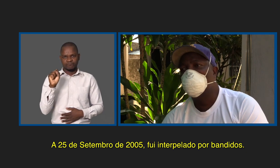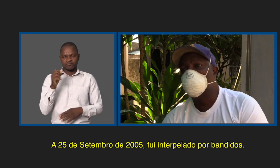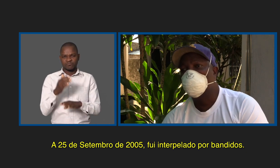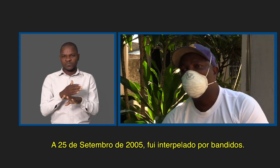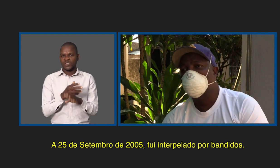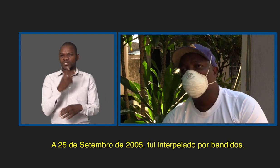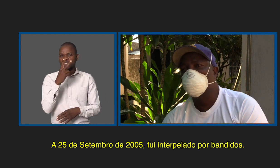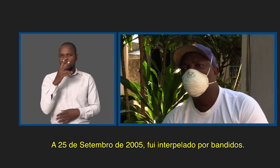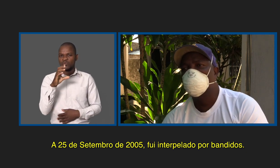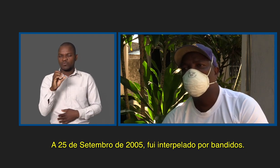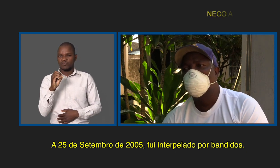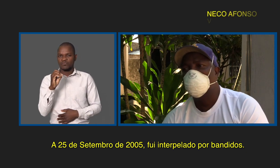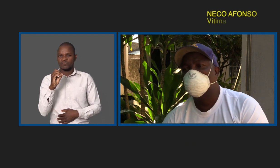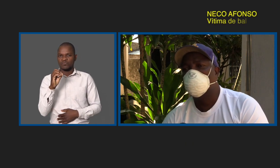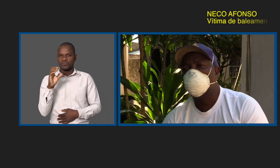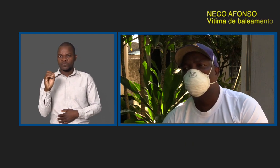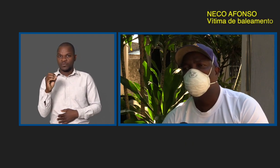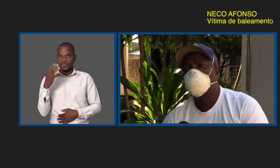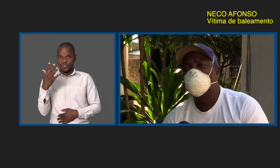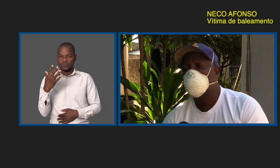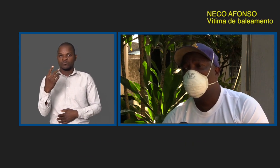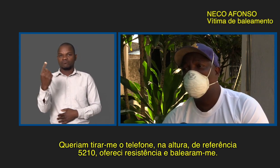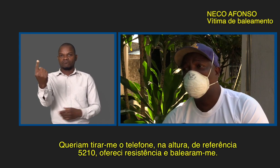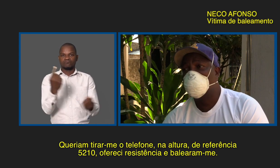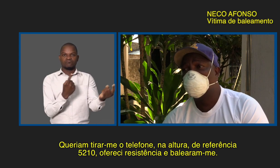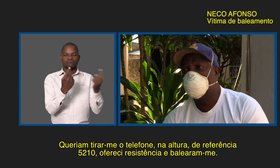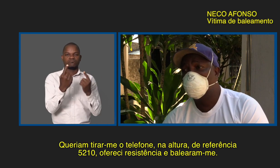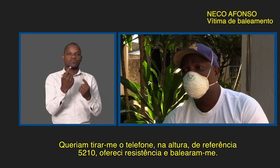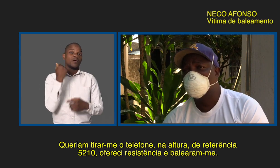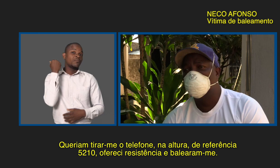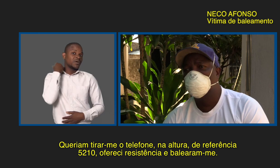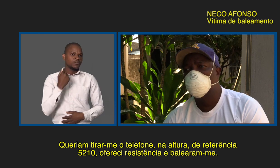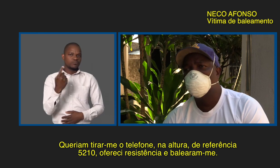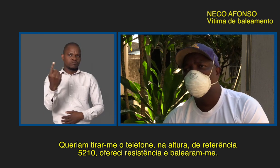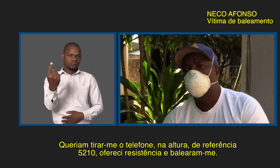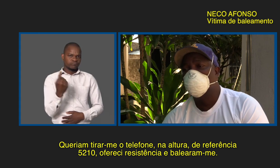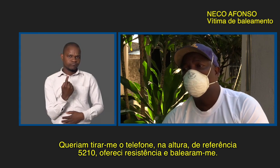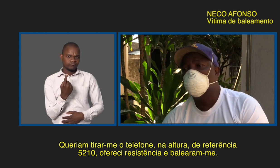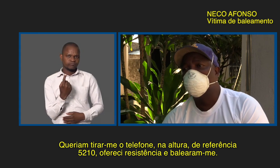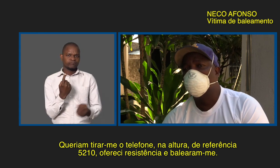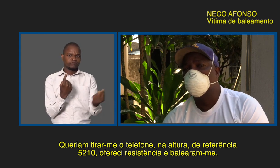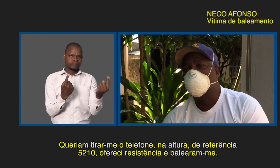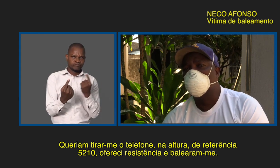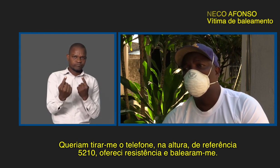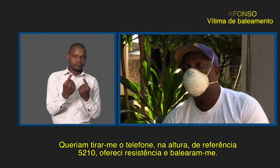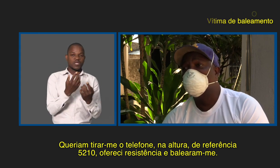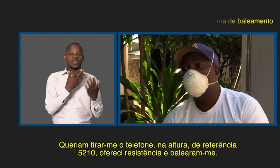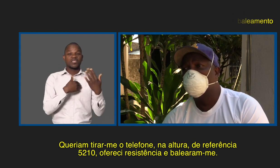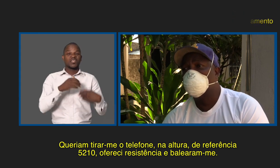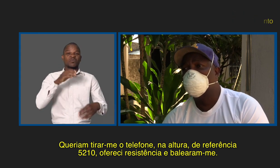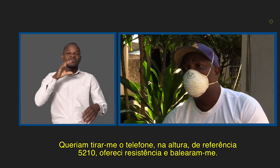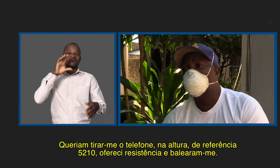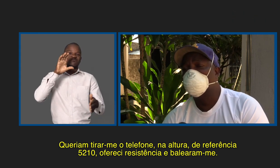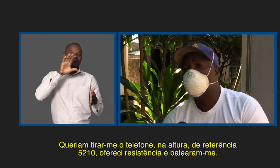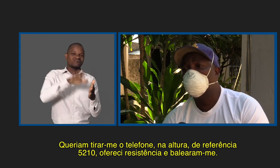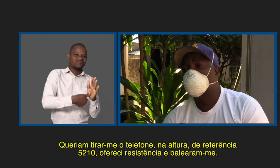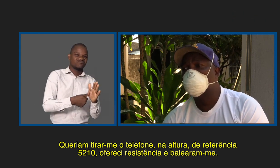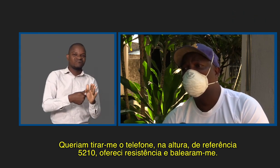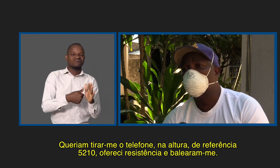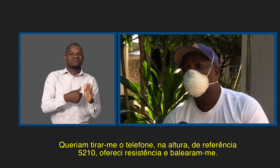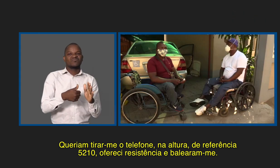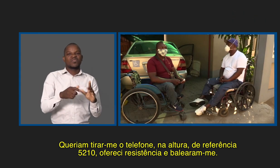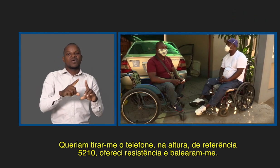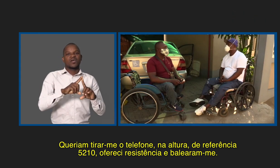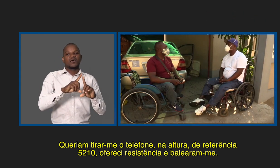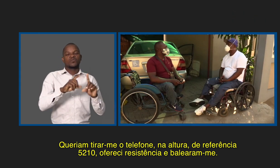com os bandidos. Então, queriam me arrancar o telefone. O tempo o telefone